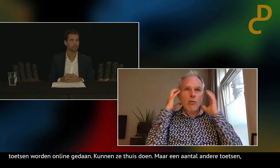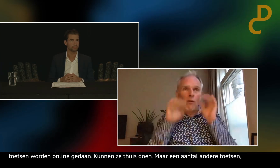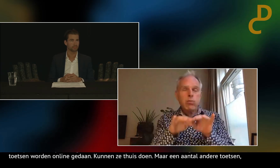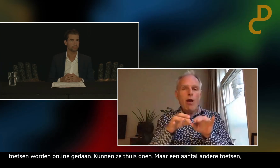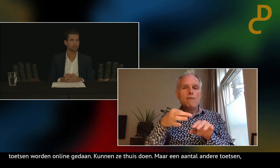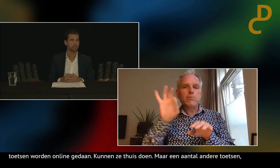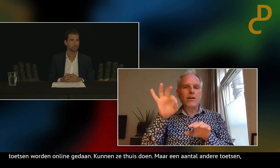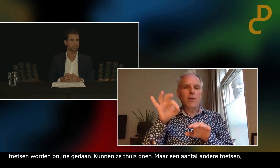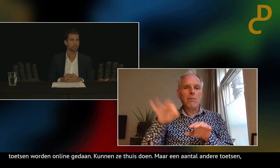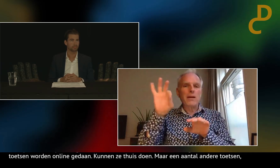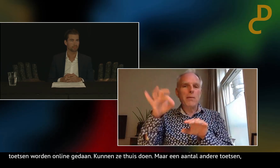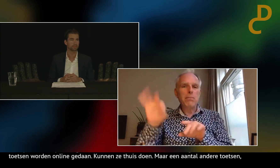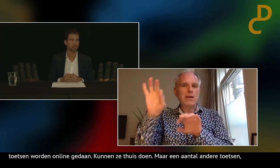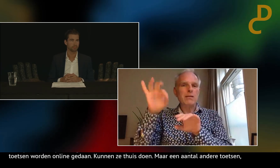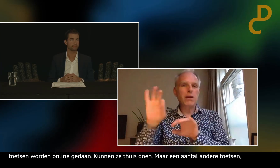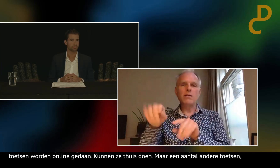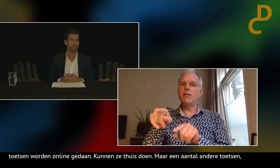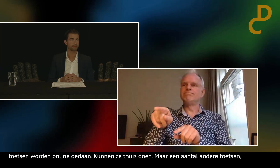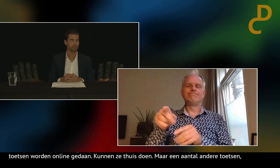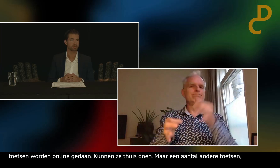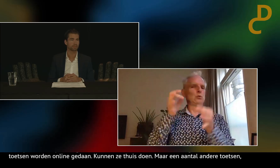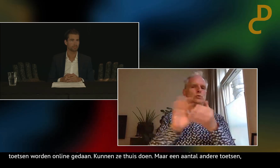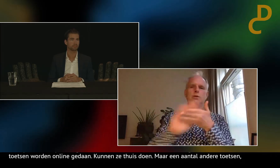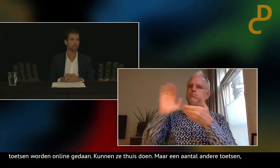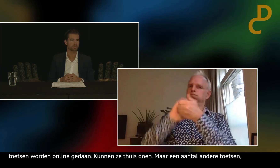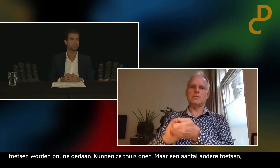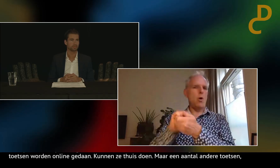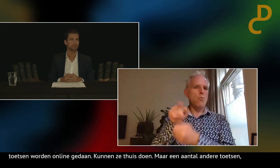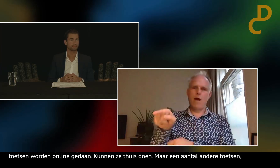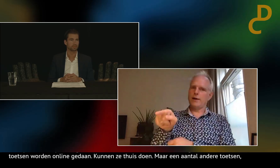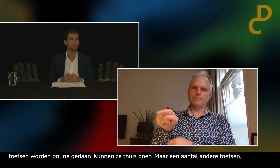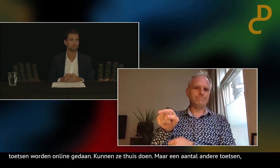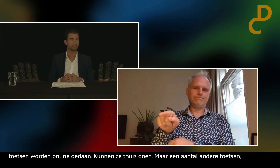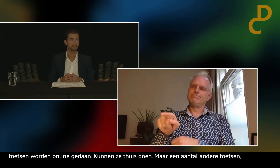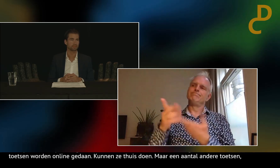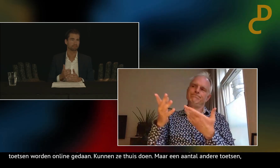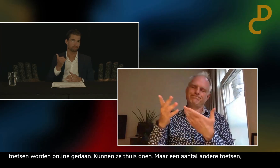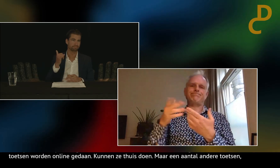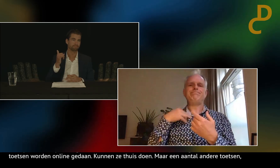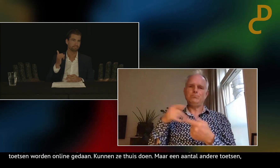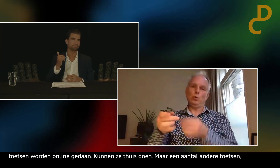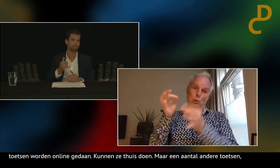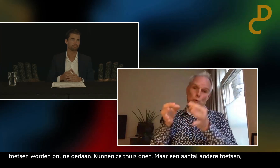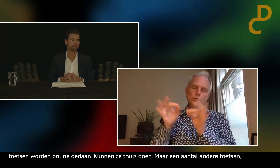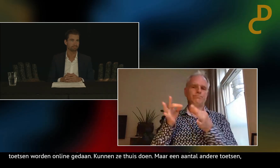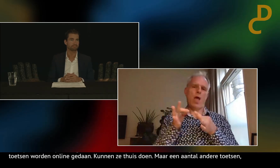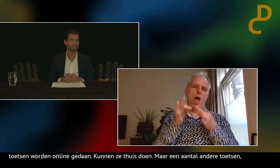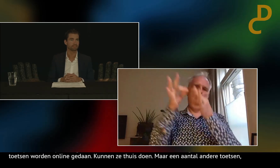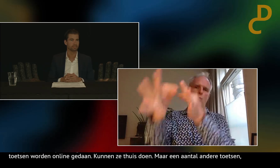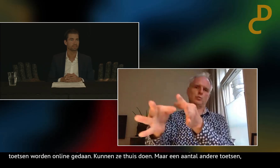de student thuis die kan veel dingen weer verbeteren. En nou, waardoor de toets eigenlijk niet meer betrouwbaar is.